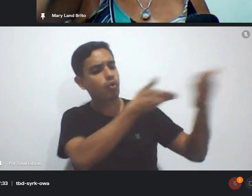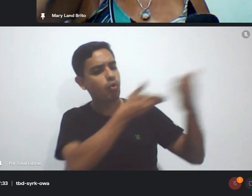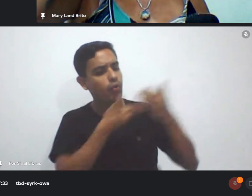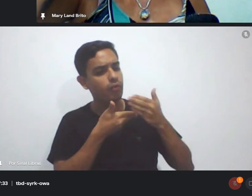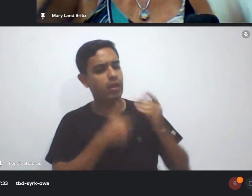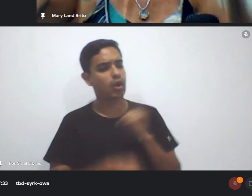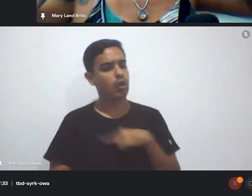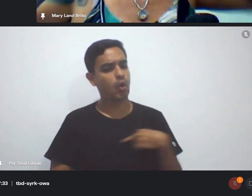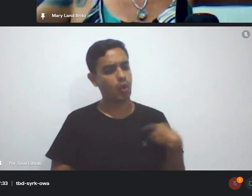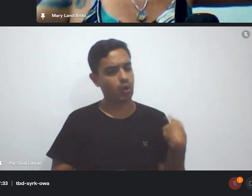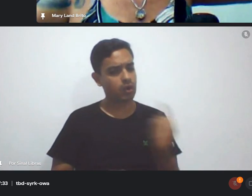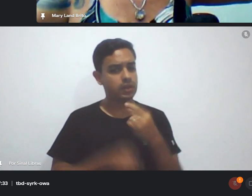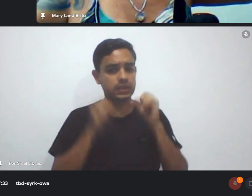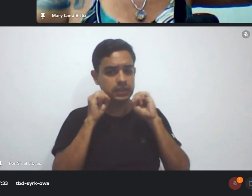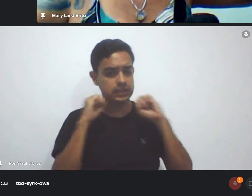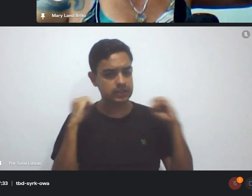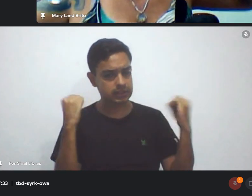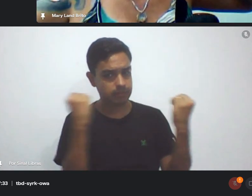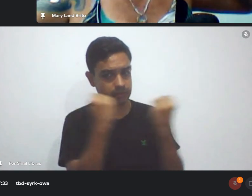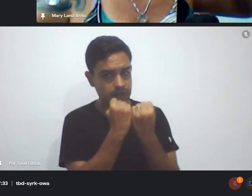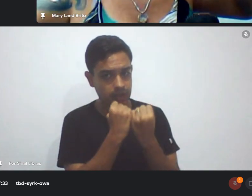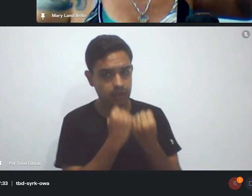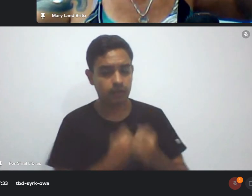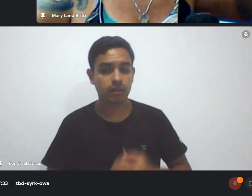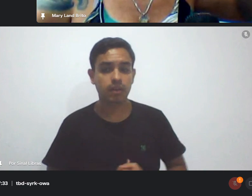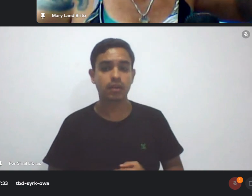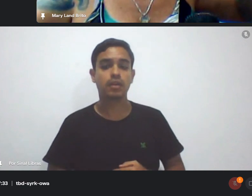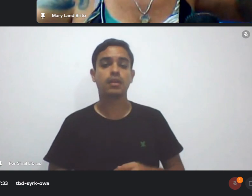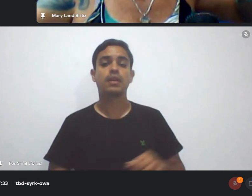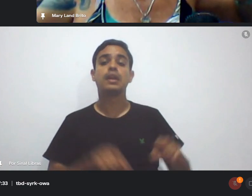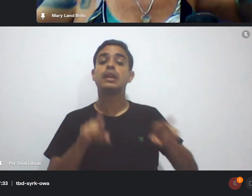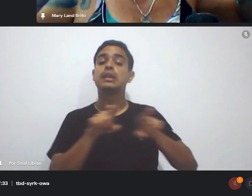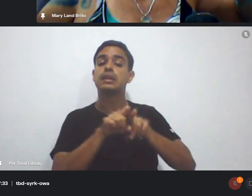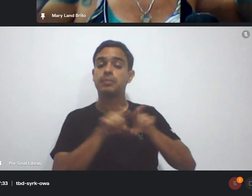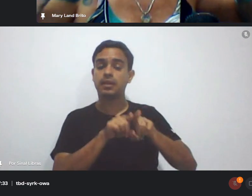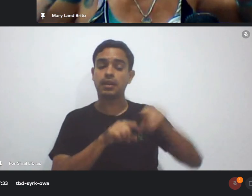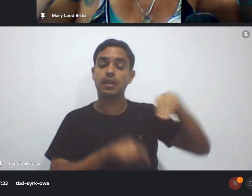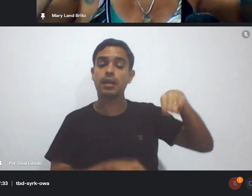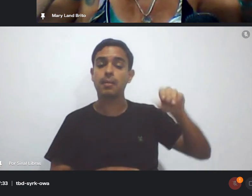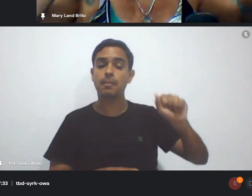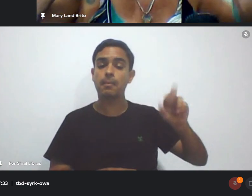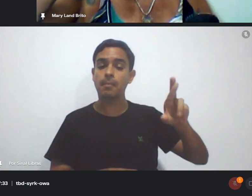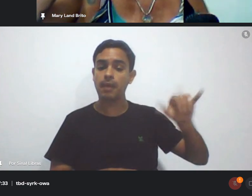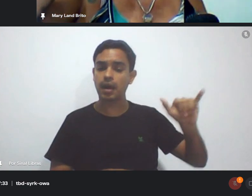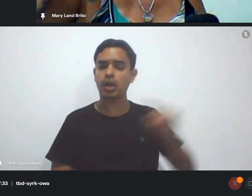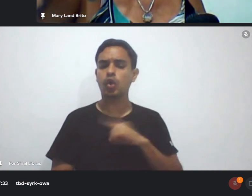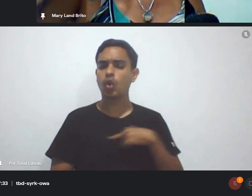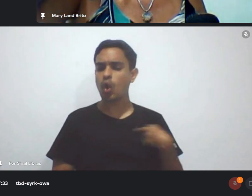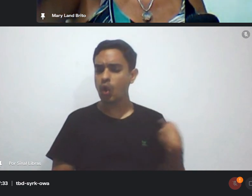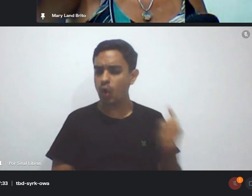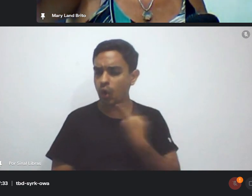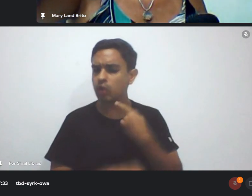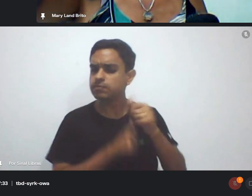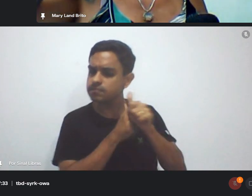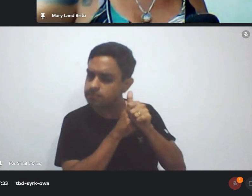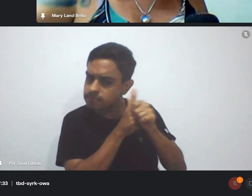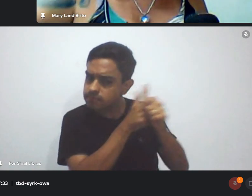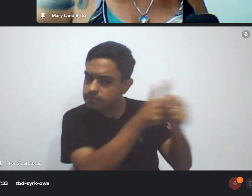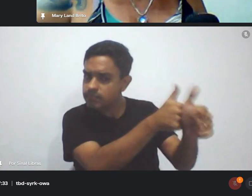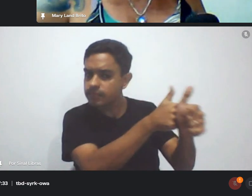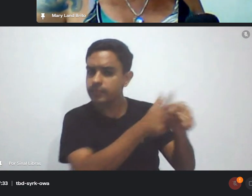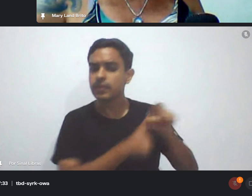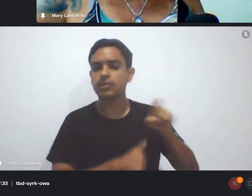Mari, viu? Para poder ficar atenta, nós temos outros projetos já voltados ao audiovisual, também vamos entrar aí